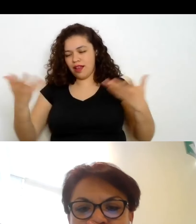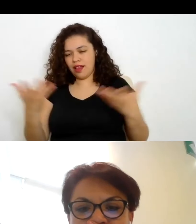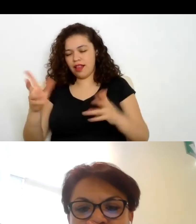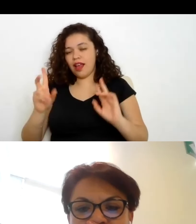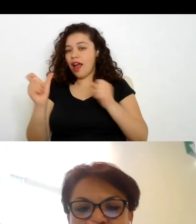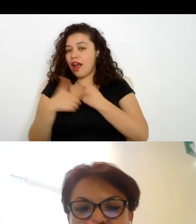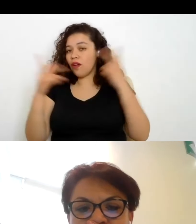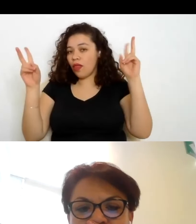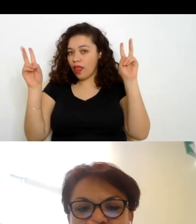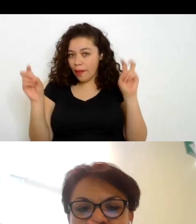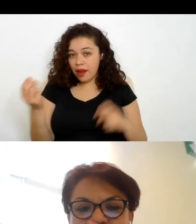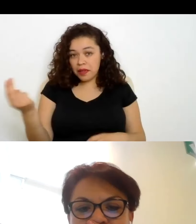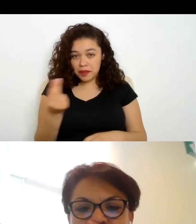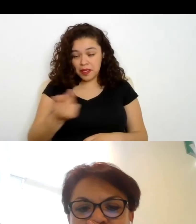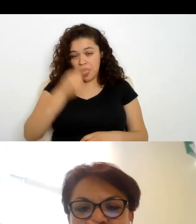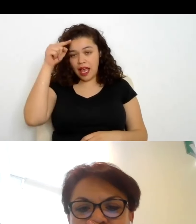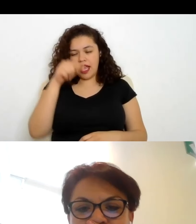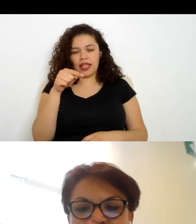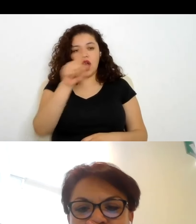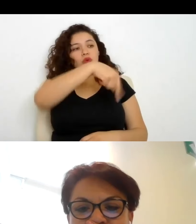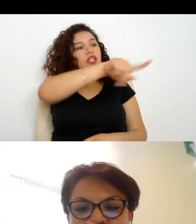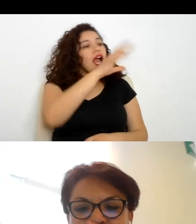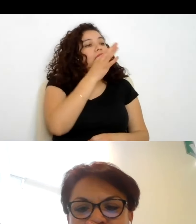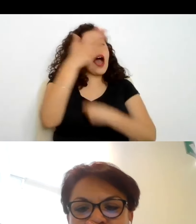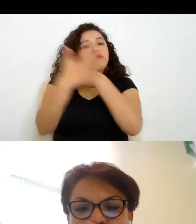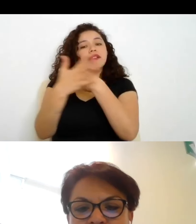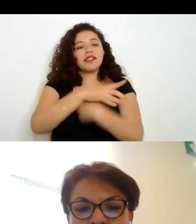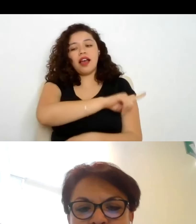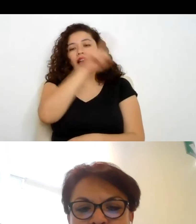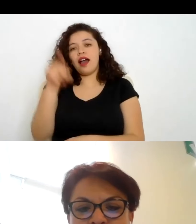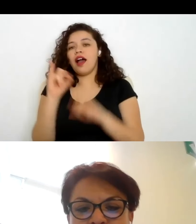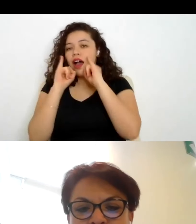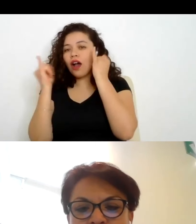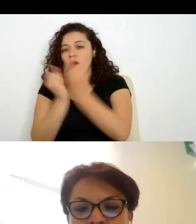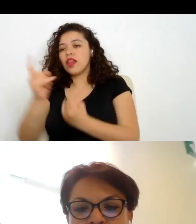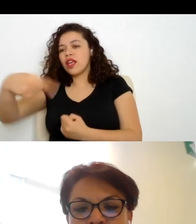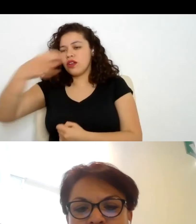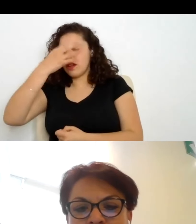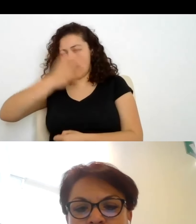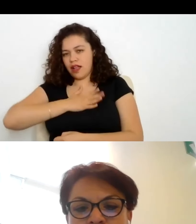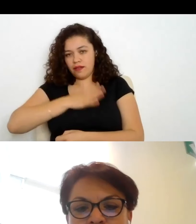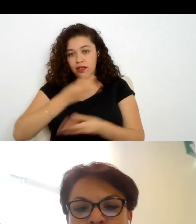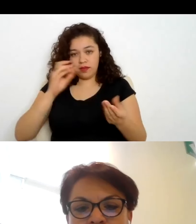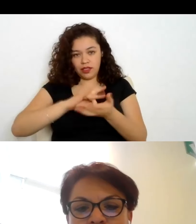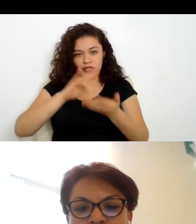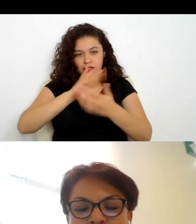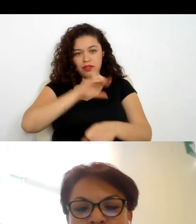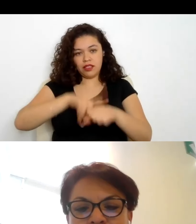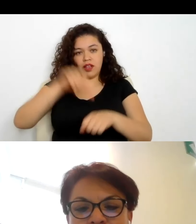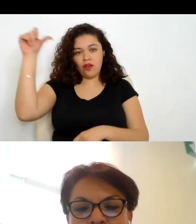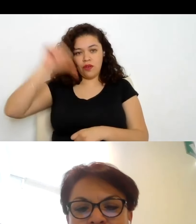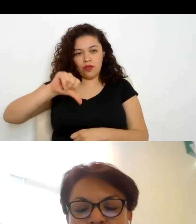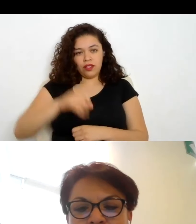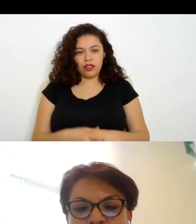tema, pues a través de la Junta, con mucho gusto, podemos apoyarlos en los temas que ustedes requieran. Agradecer en especial el día de hoy, que además